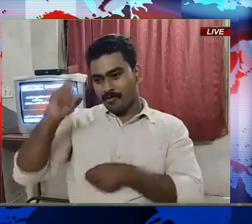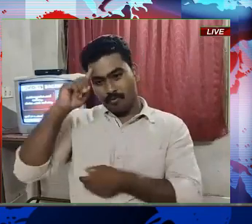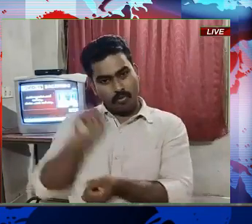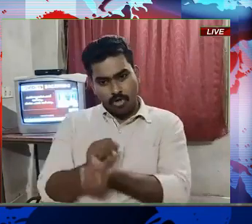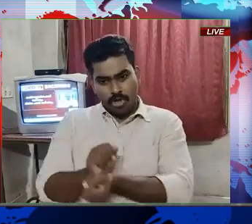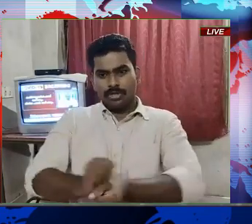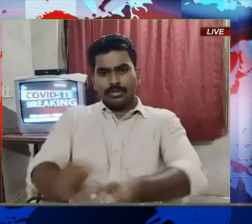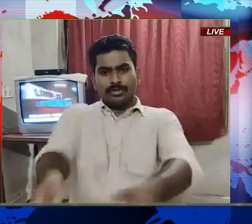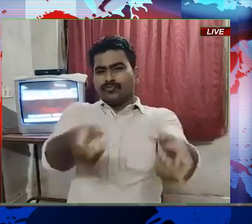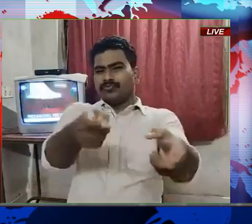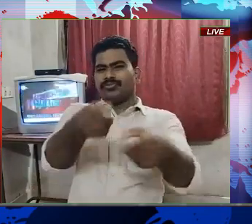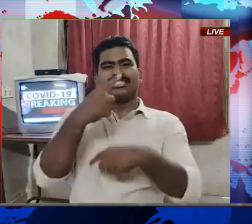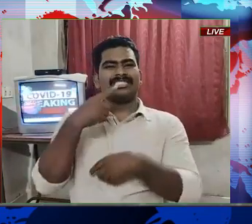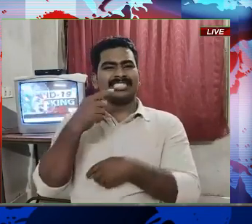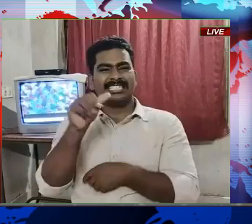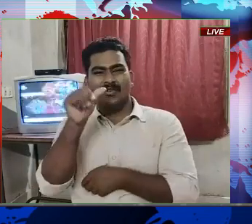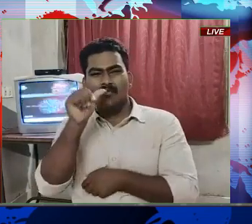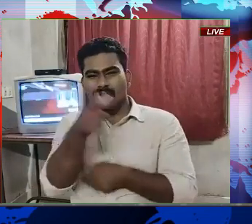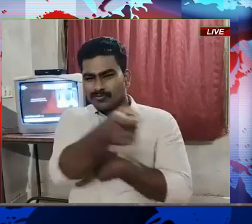ഇവരെ നേരിട്ട് അറിയിച്ച്